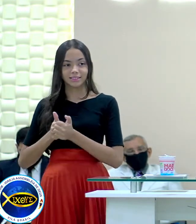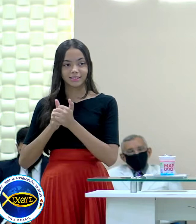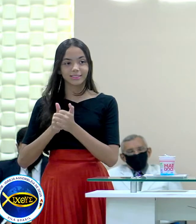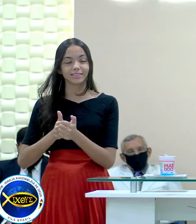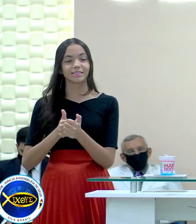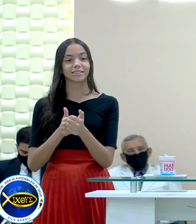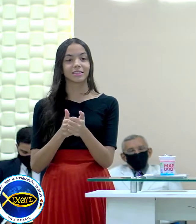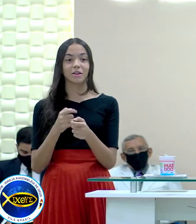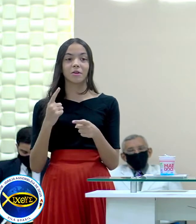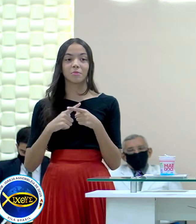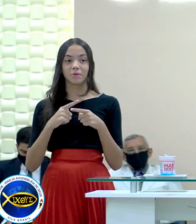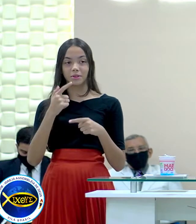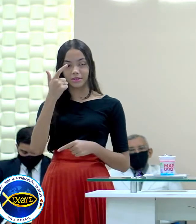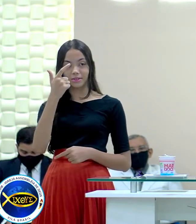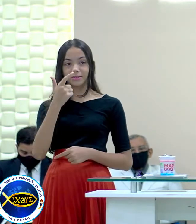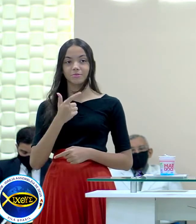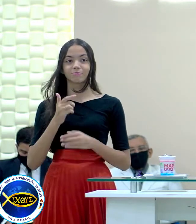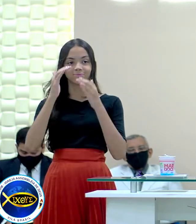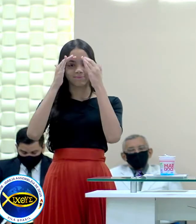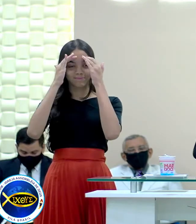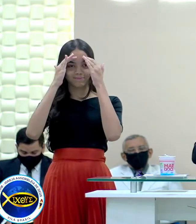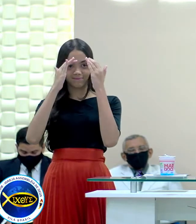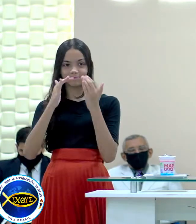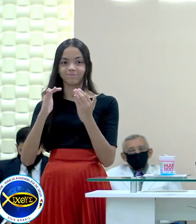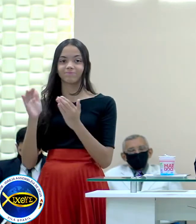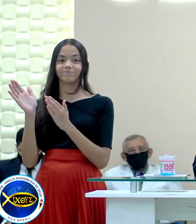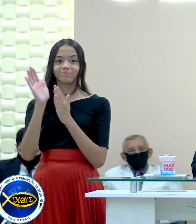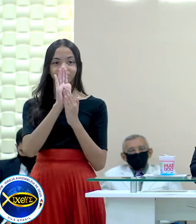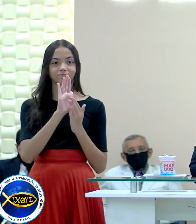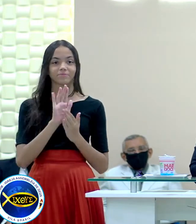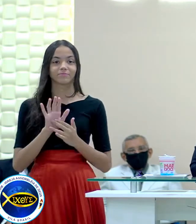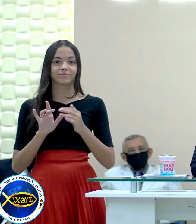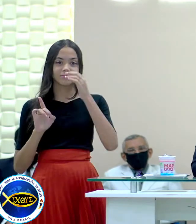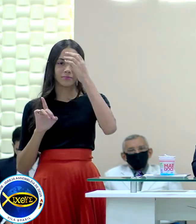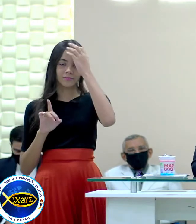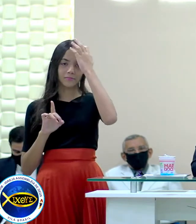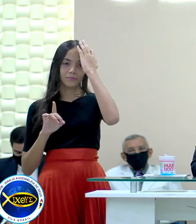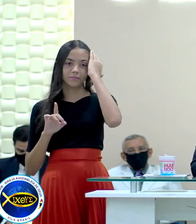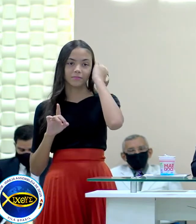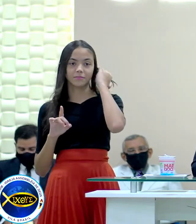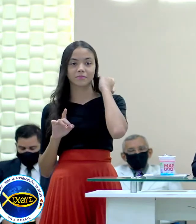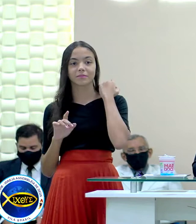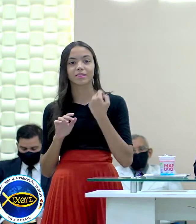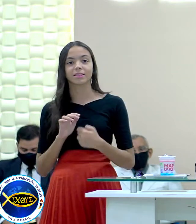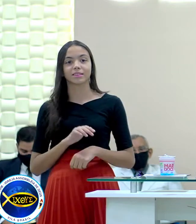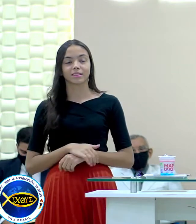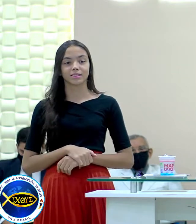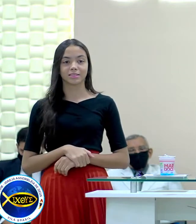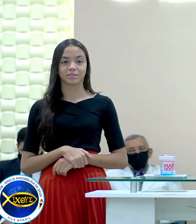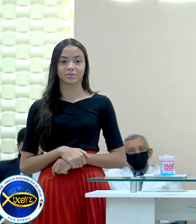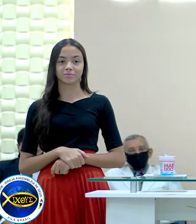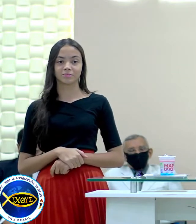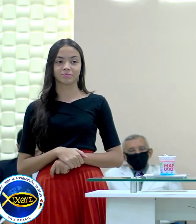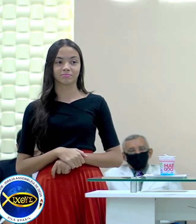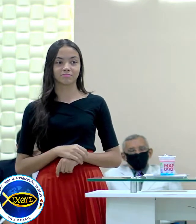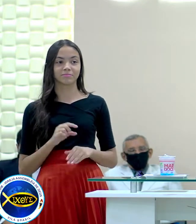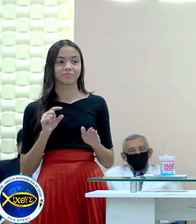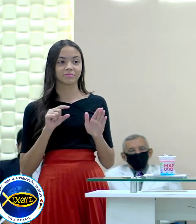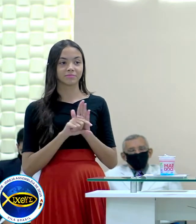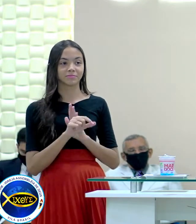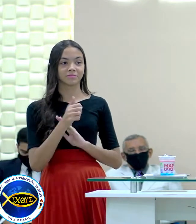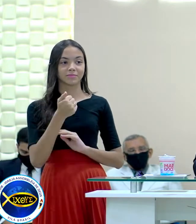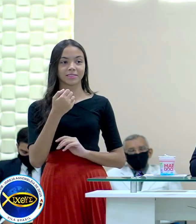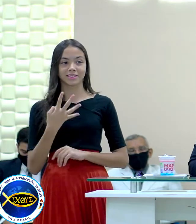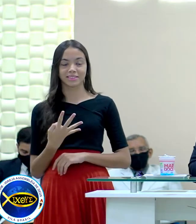somos obedientes. Louvado seja o santo nome do Senhor. O versículo